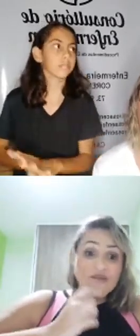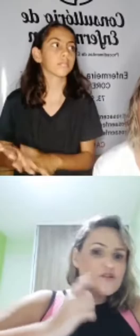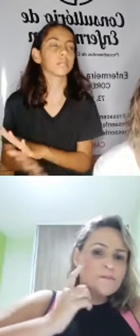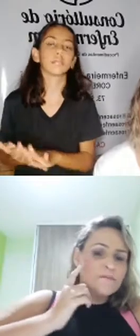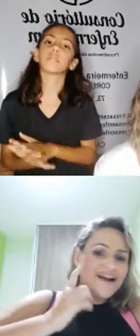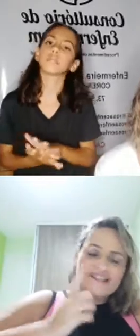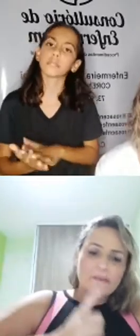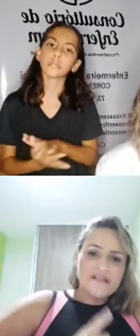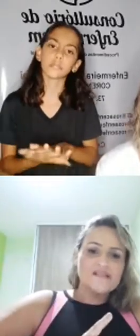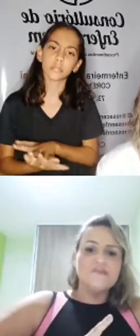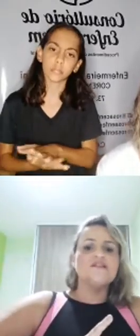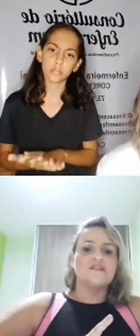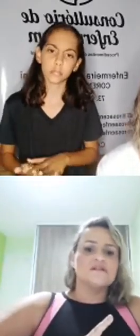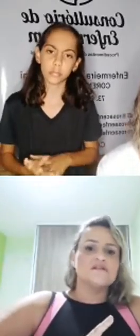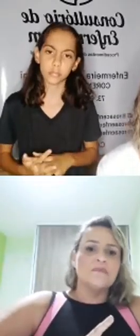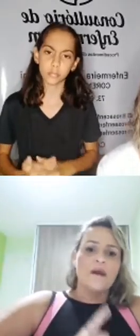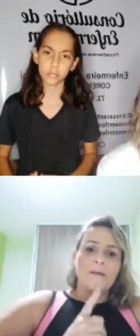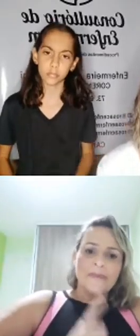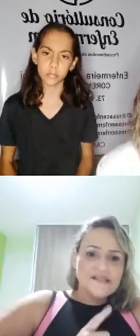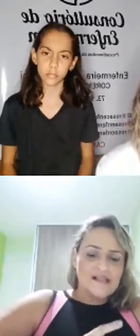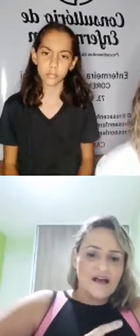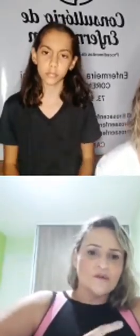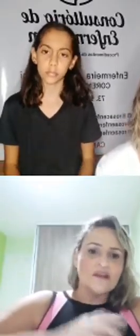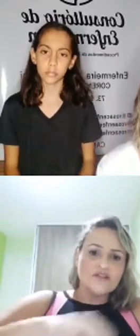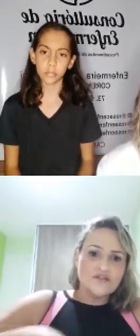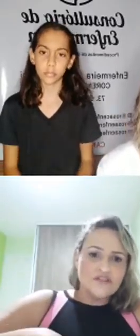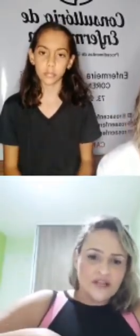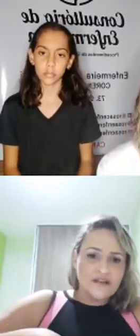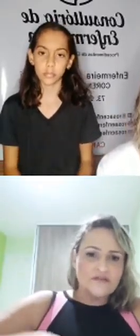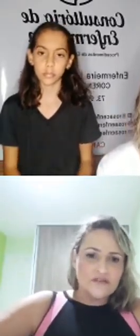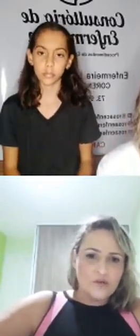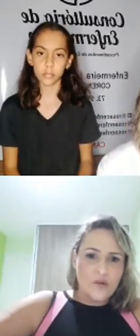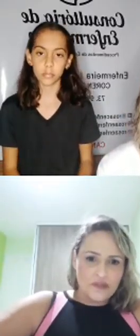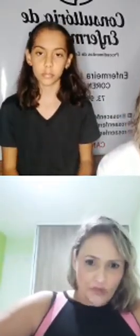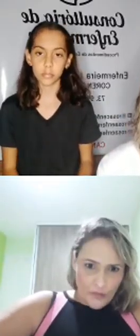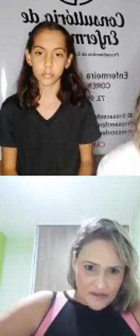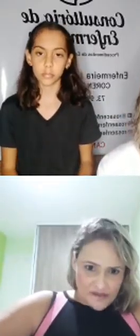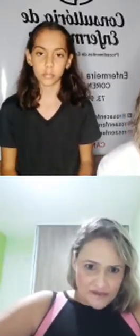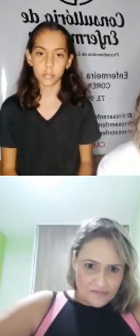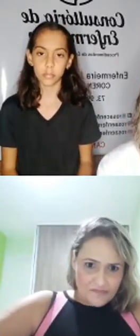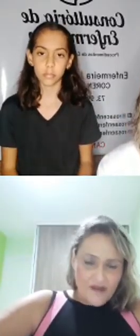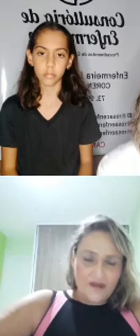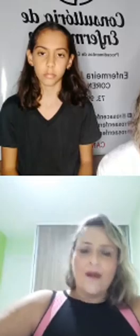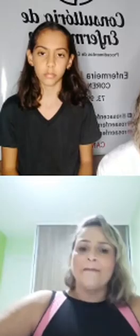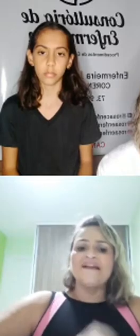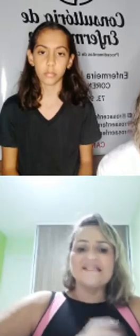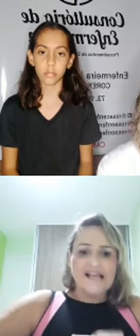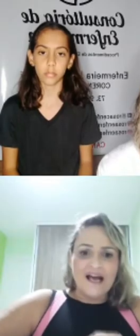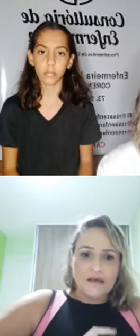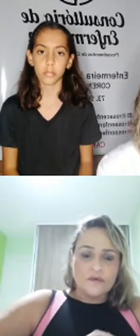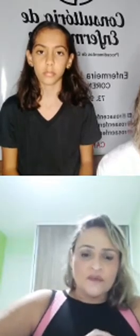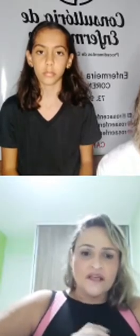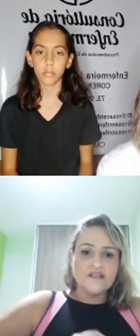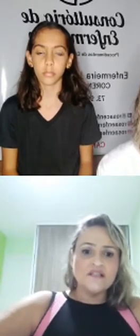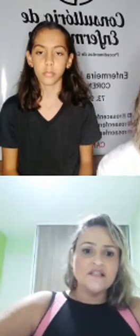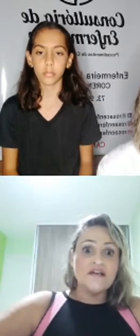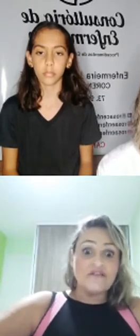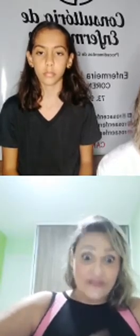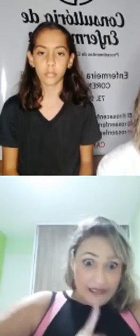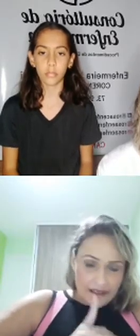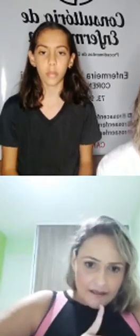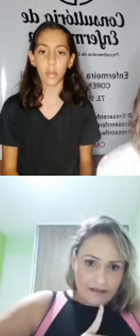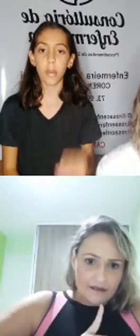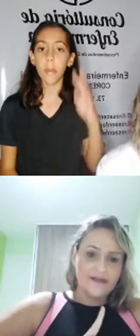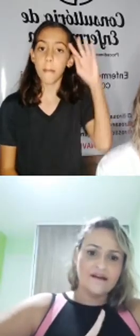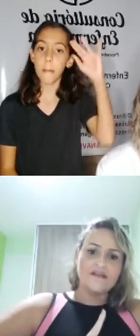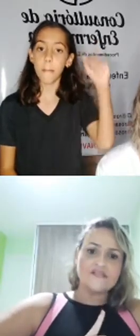nem os mais pessimistas pensaram que a gente estaria vivendo um momento como esse. Pensaram que a gente ia